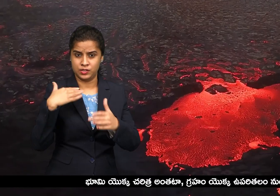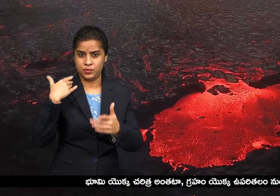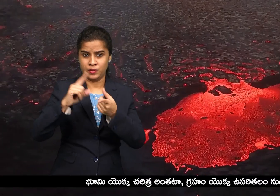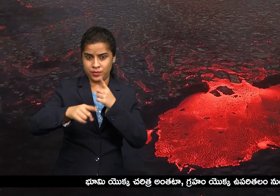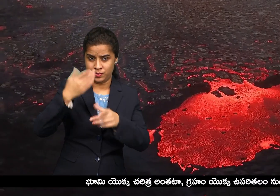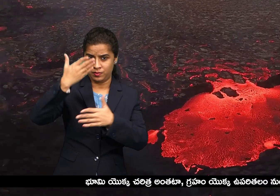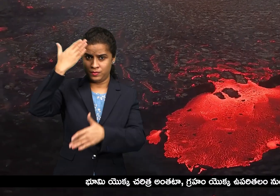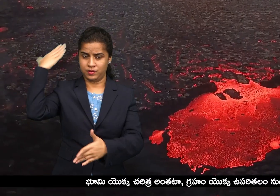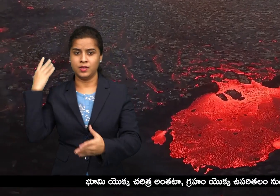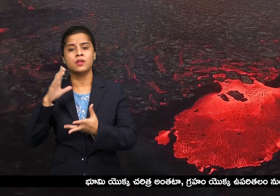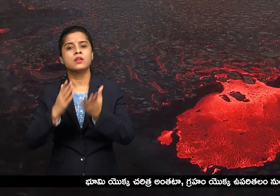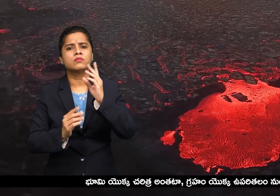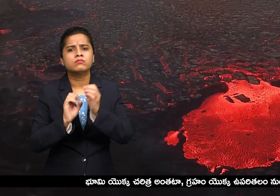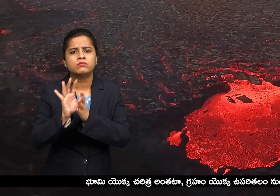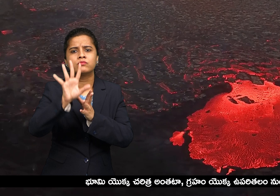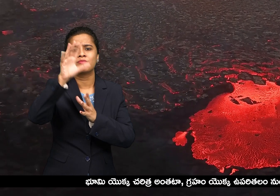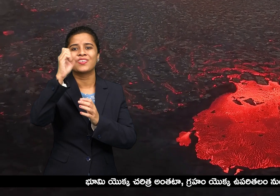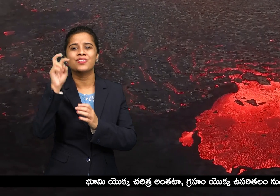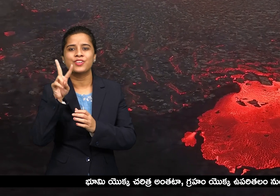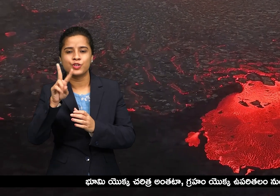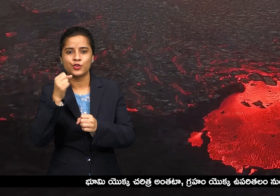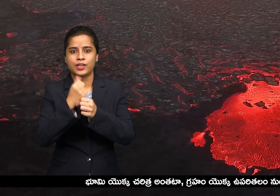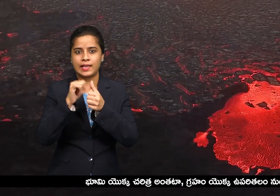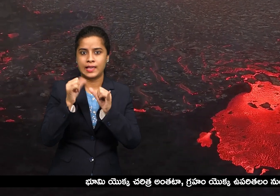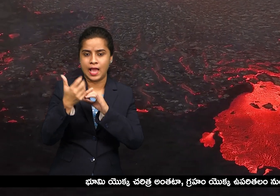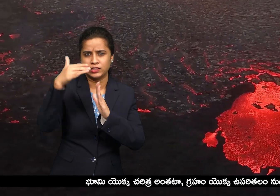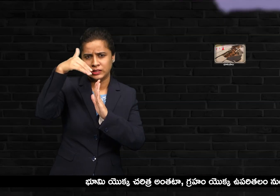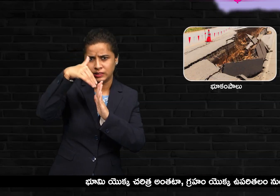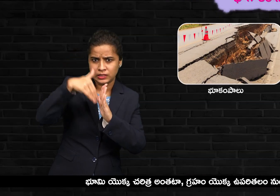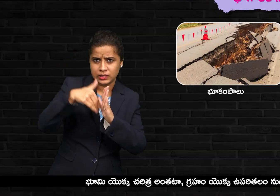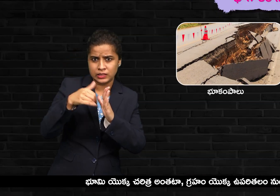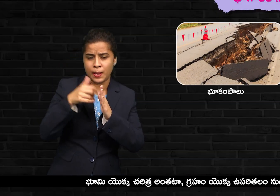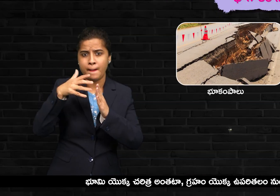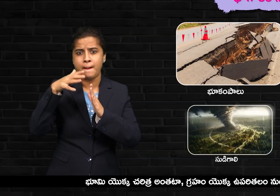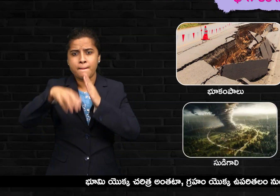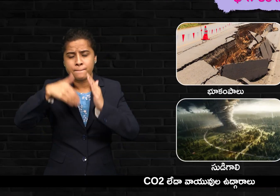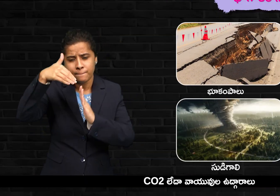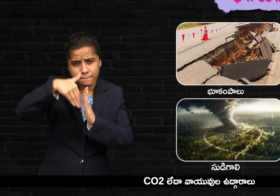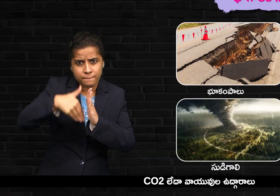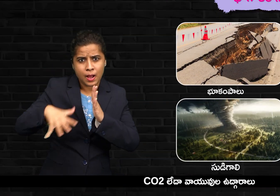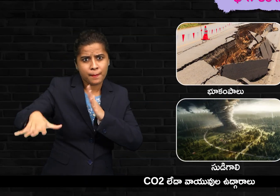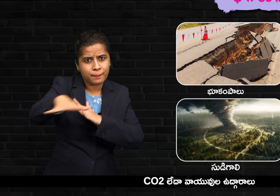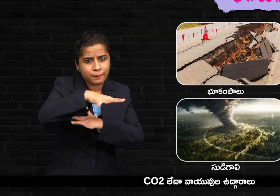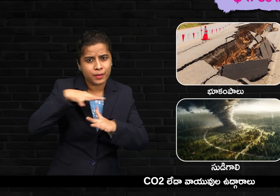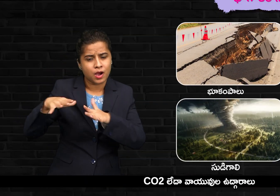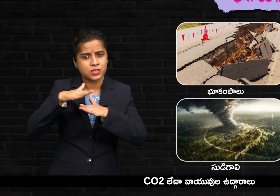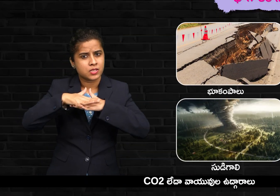భూమి యొక్క చరిత్ర అంతటా గ్రహం యొక్క ఉపరితలం నుండి లోతైన CO2 లేదా